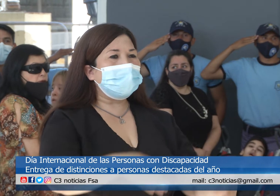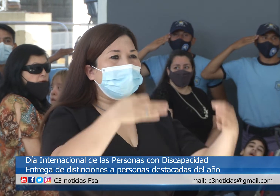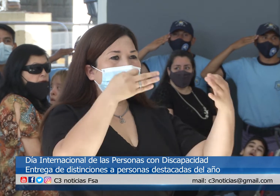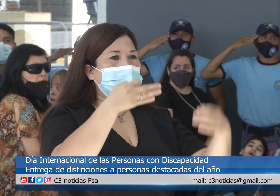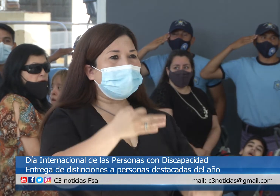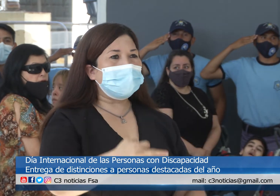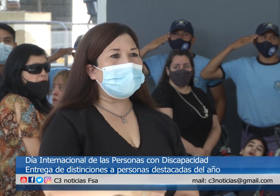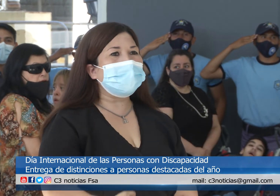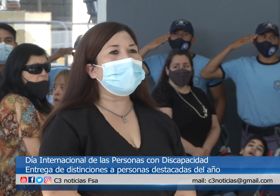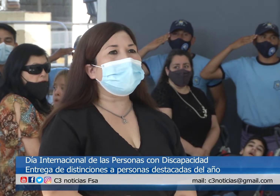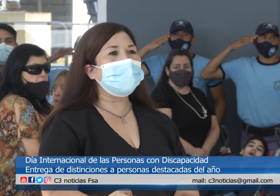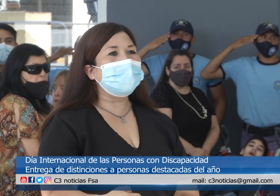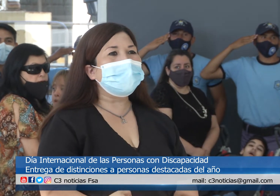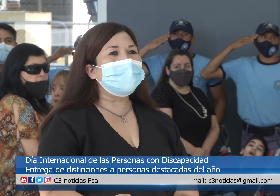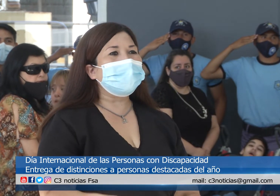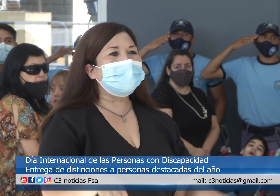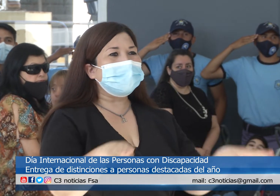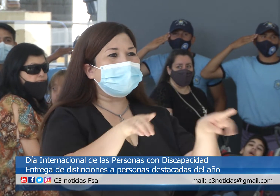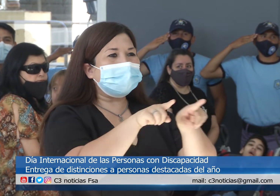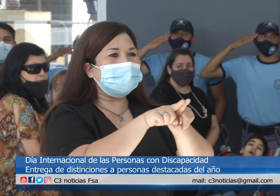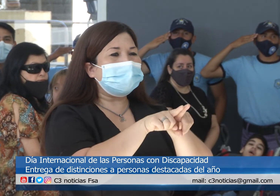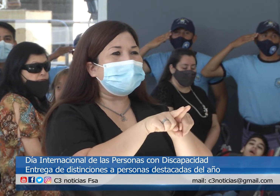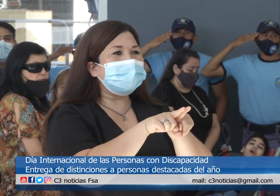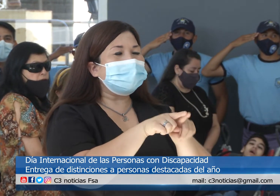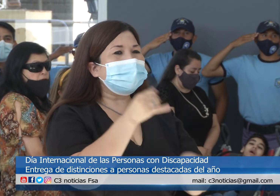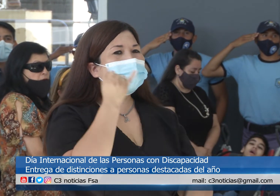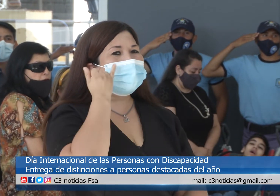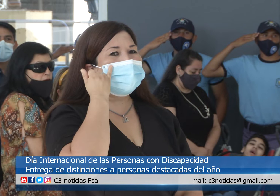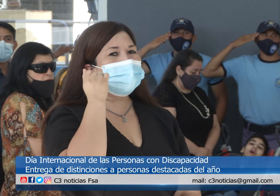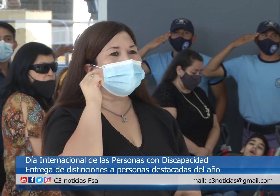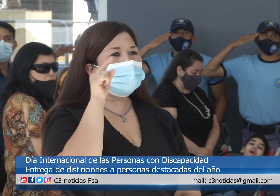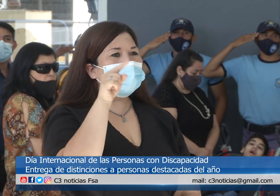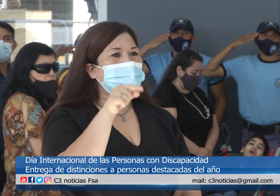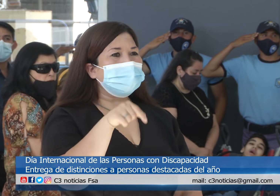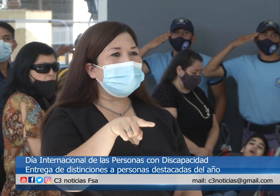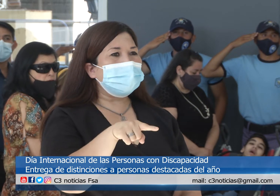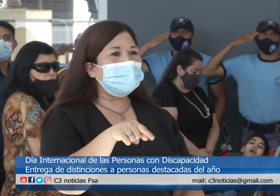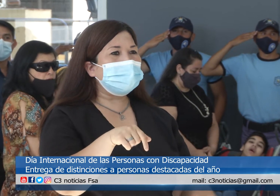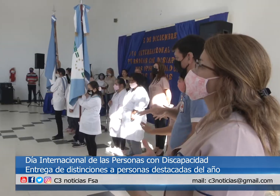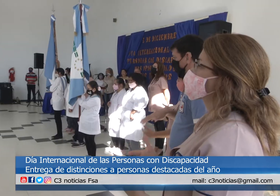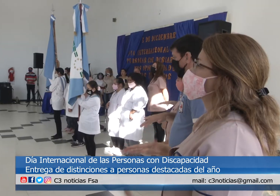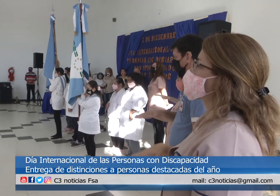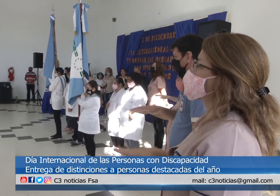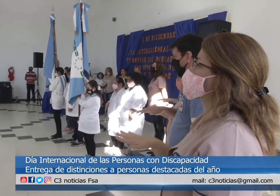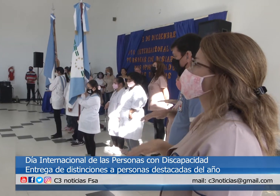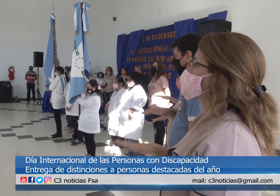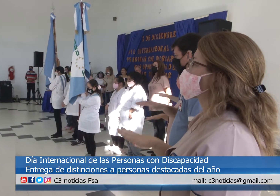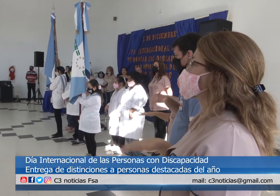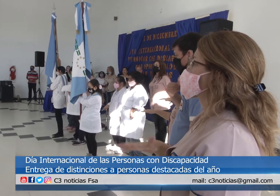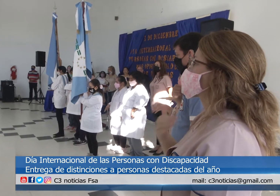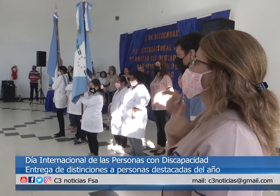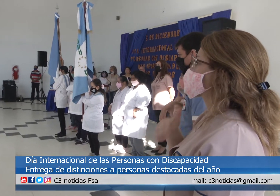las instituciones, a los organismos que pudieron colaborar para aquella persona